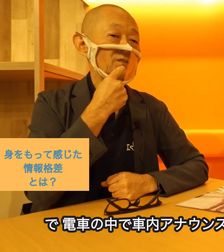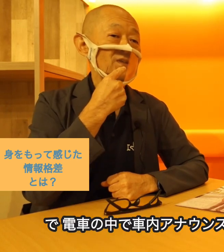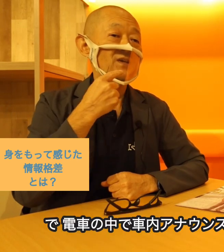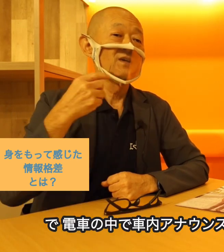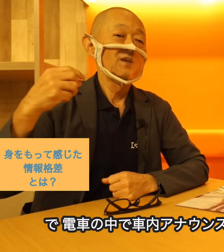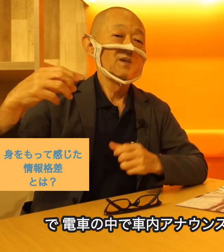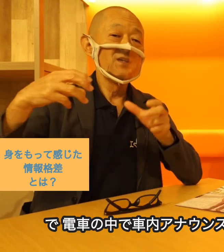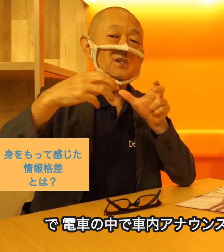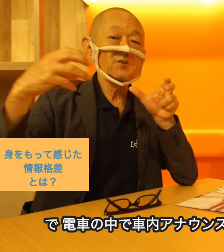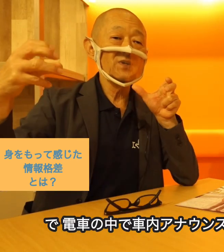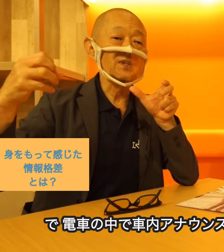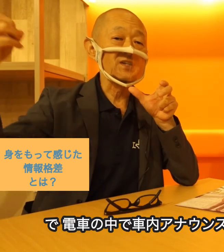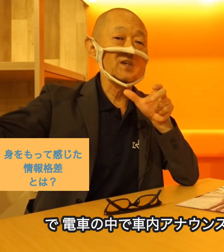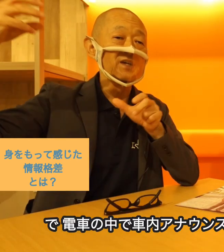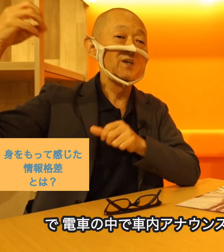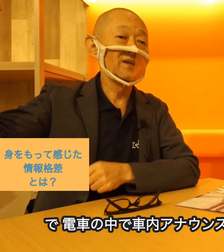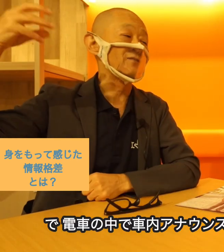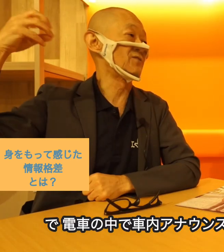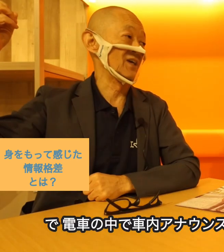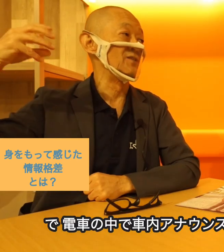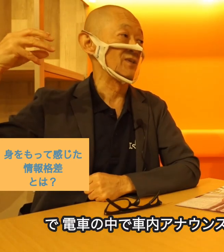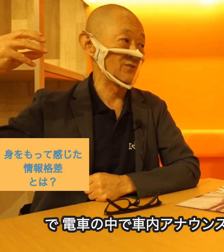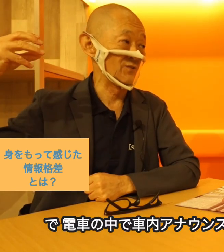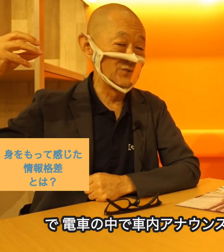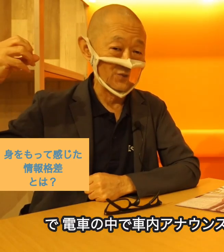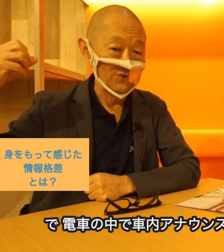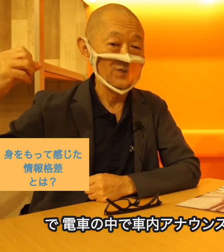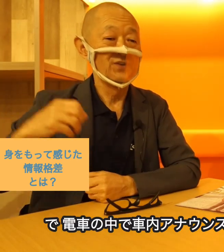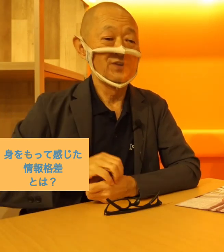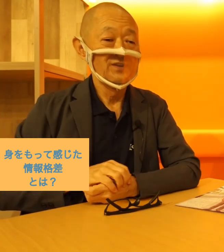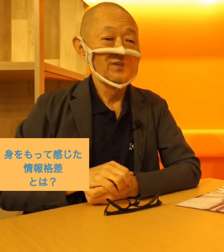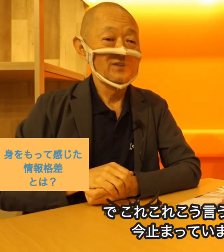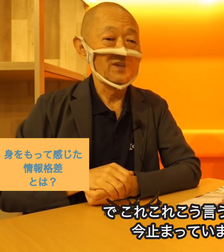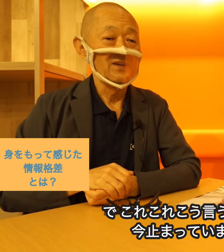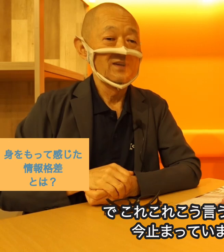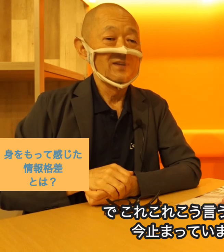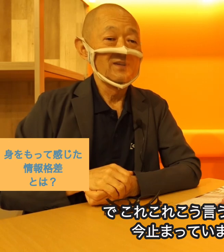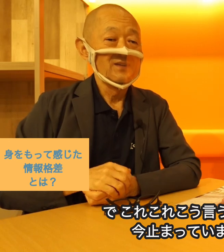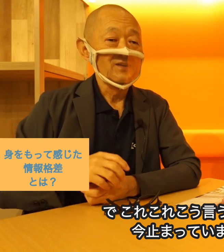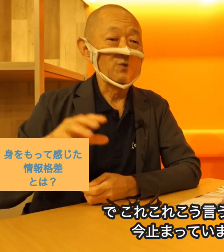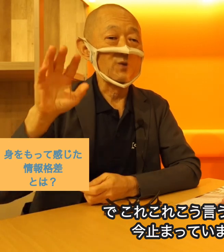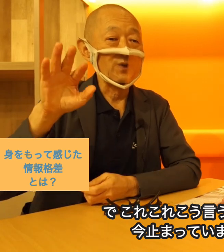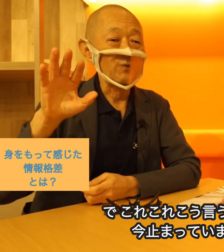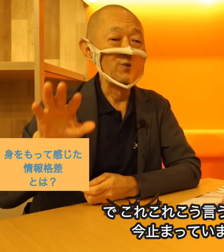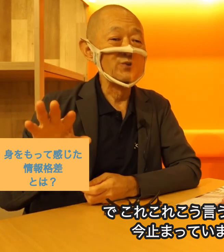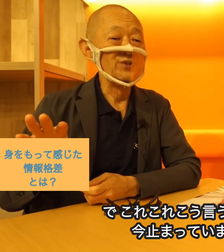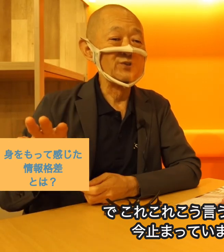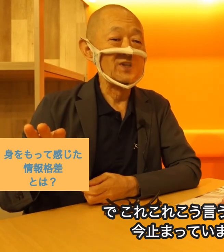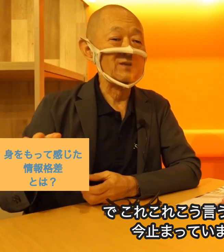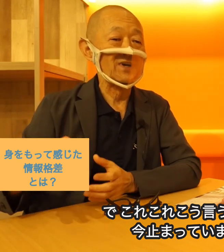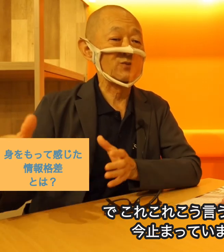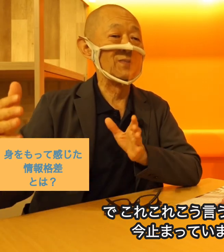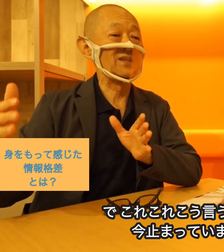で電車の中で車内アナウンスがあります。通常でこれこれこういう理由で今止まって